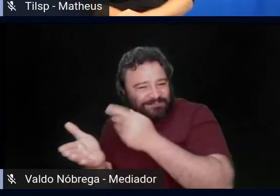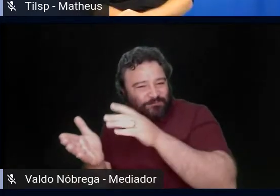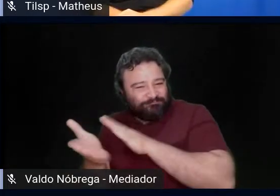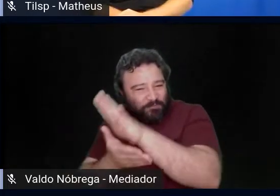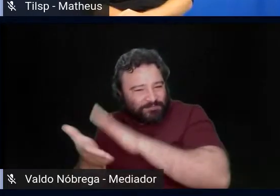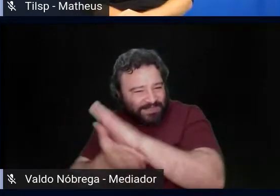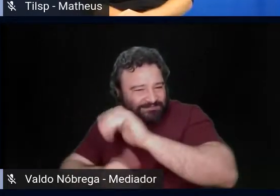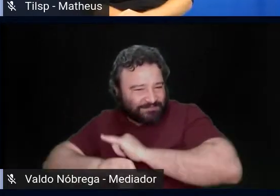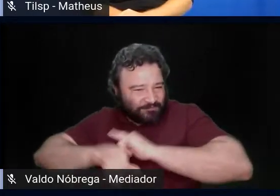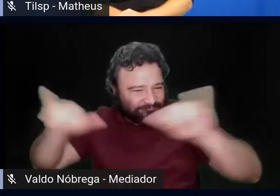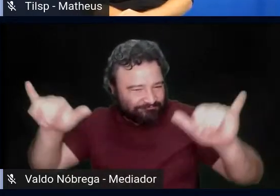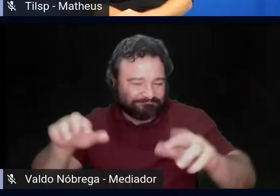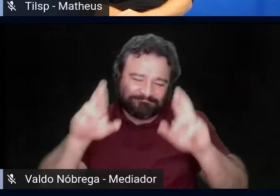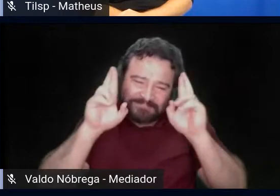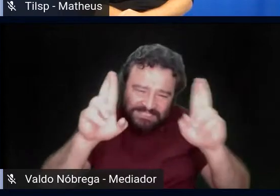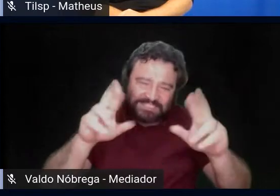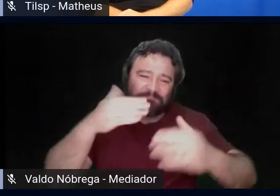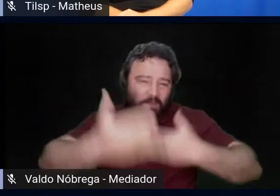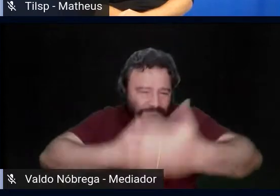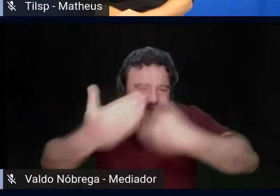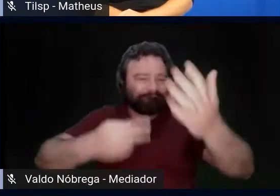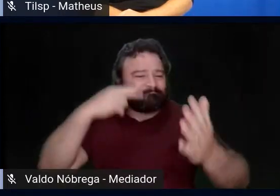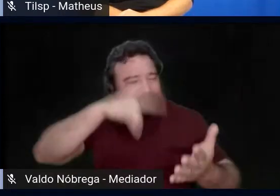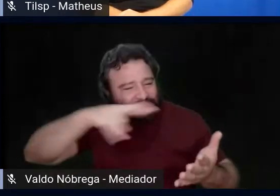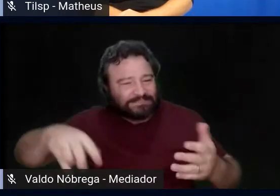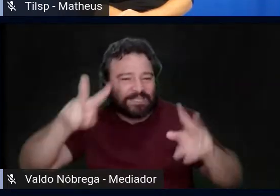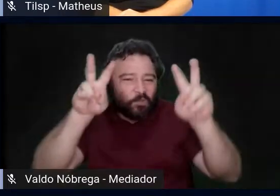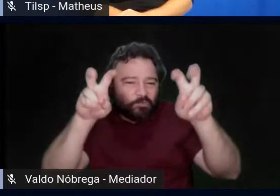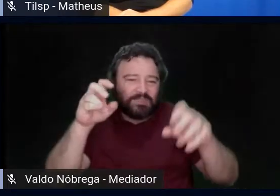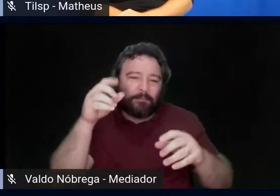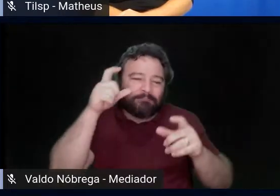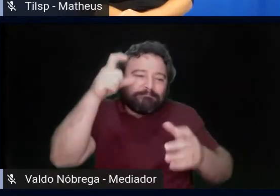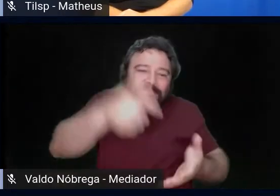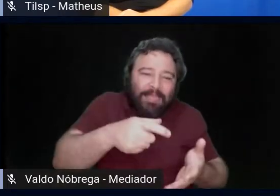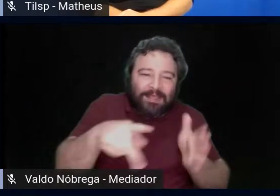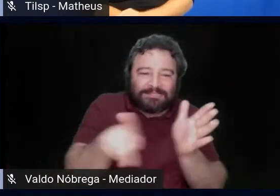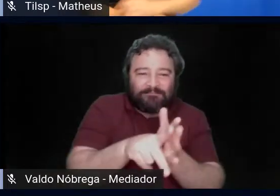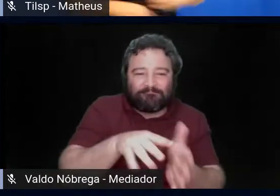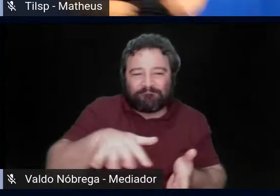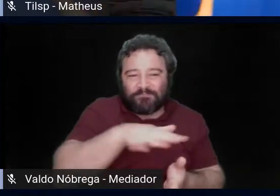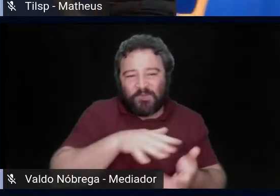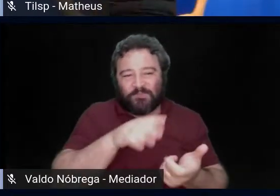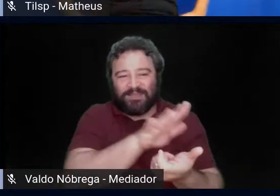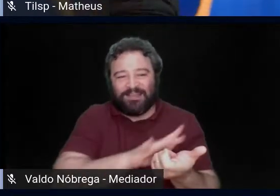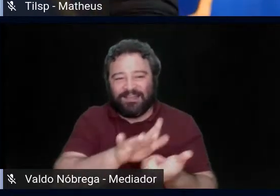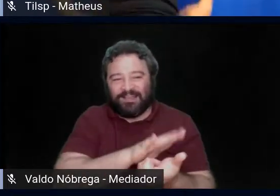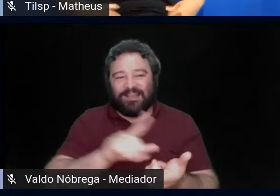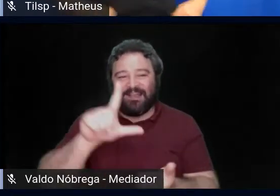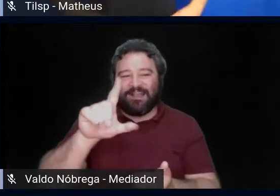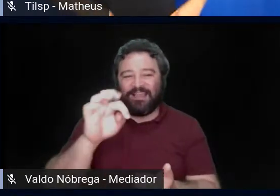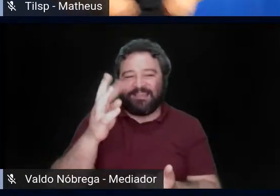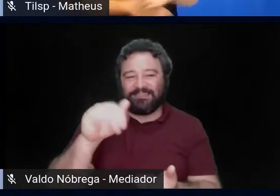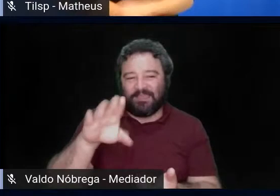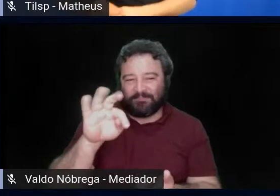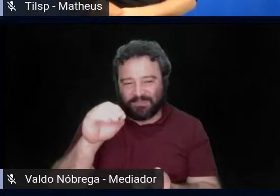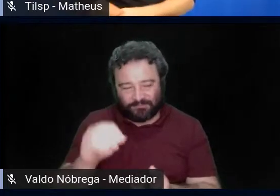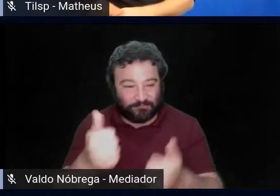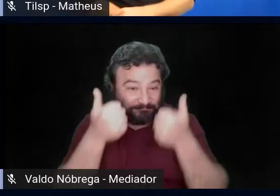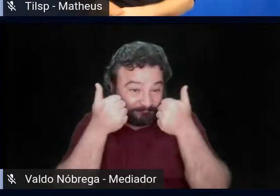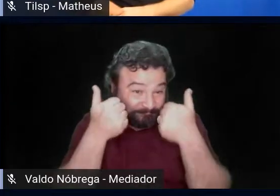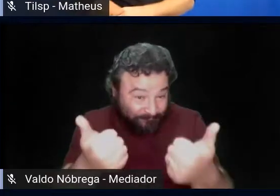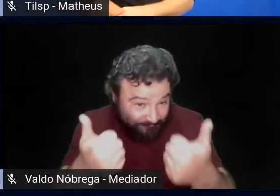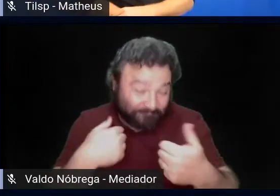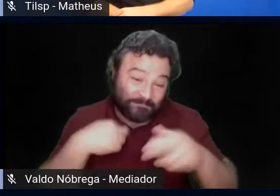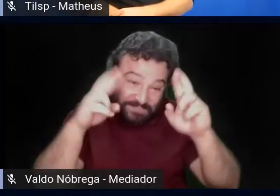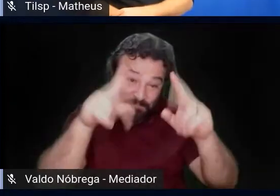apresentação. O seu texto ele está publicado. Torço para que não pare e que muitas pessoas se interessem sobre